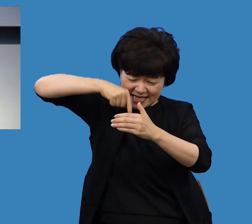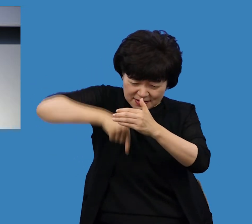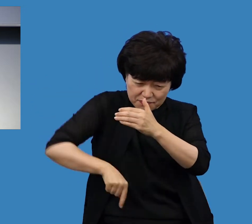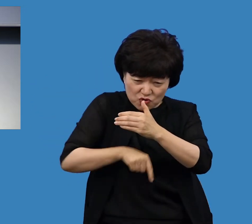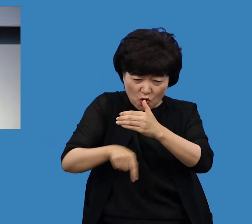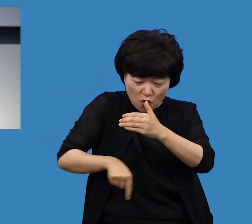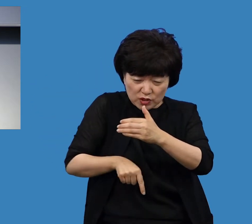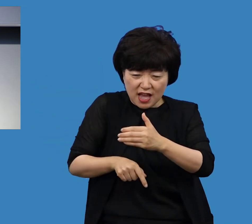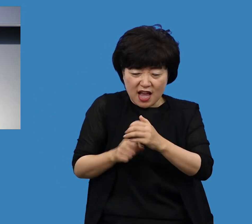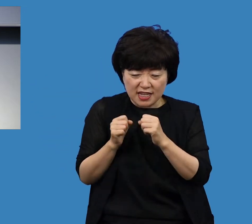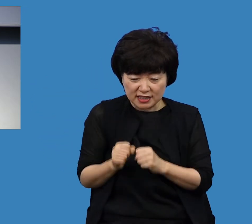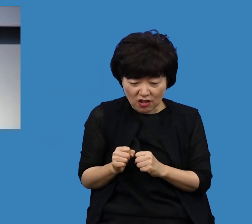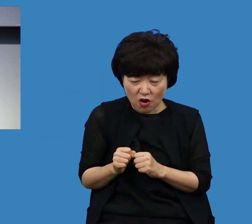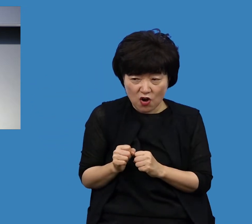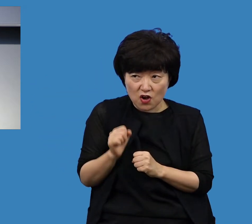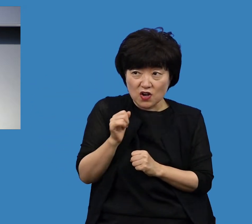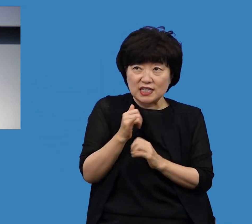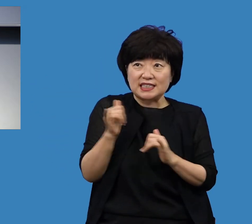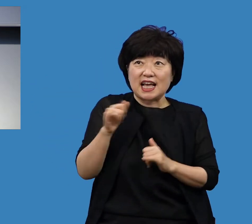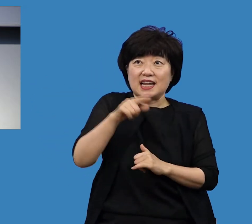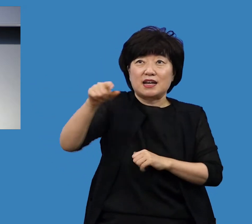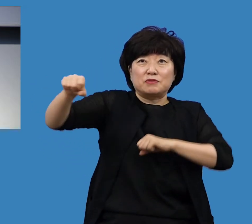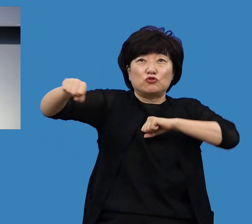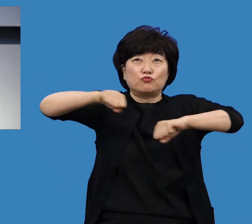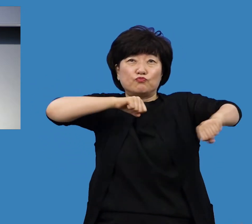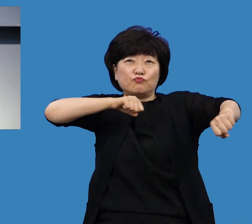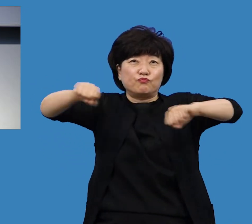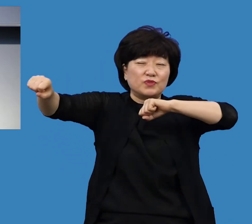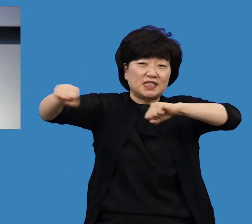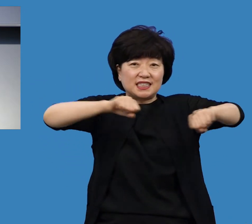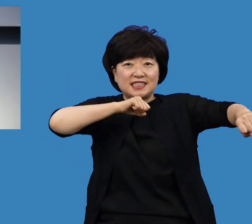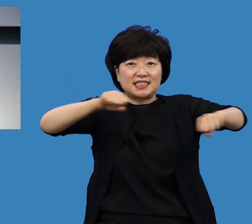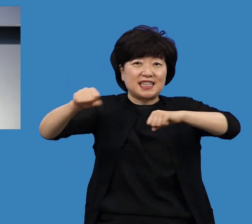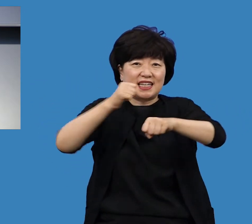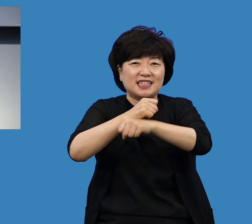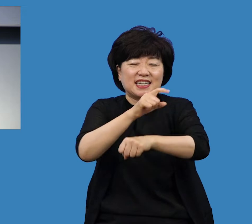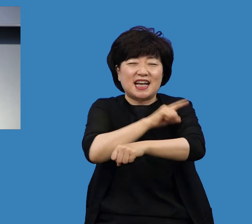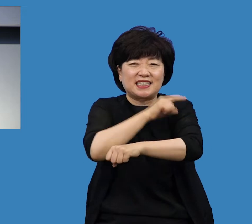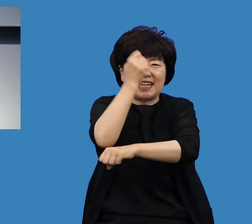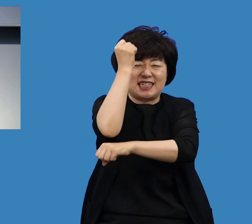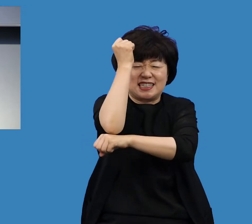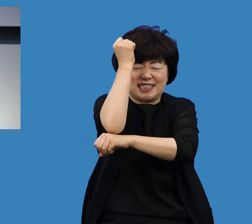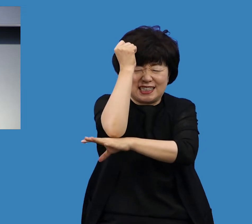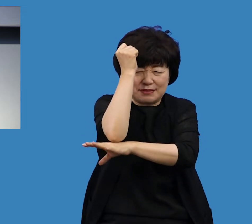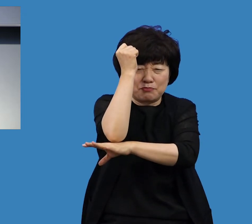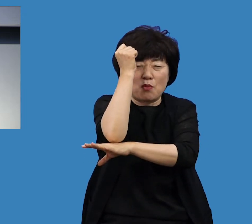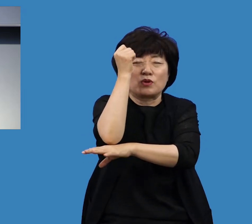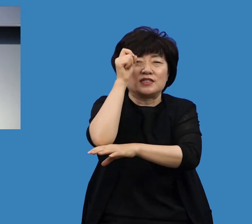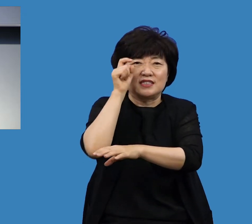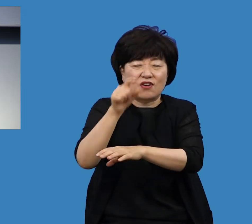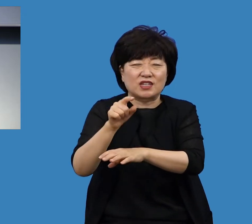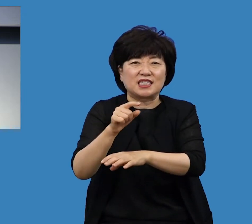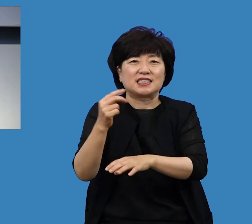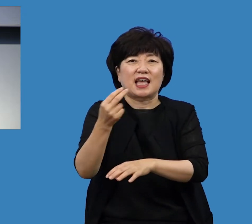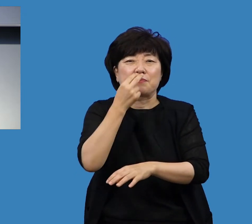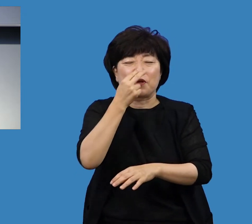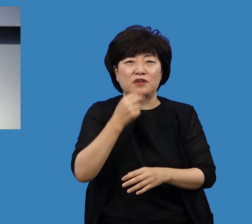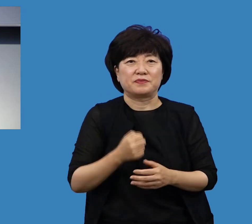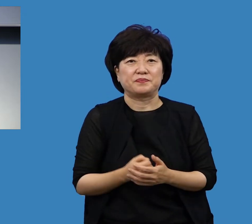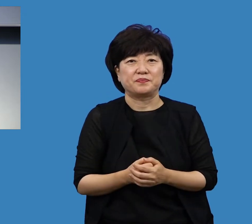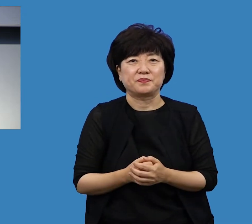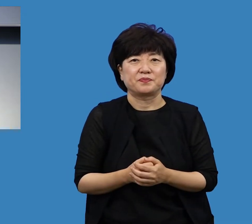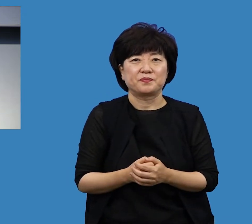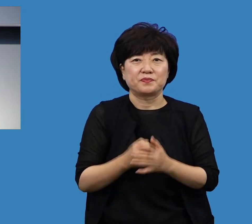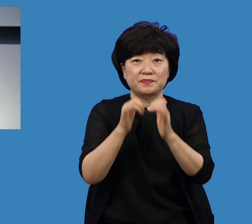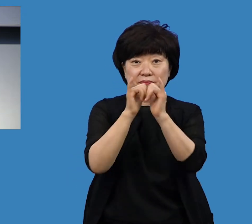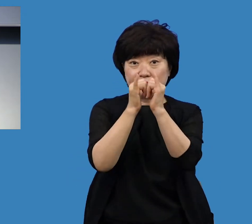거하면서 사람을 움직이게 하는 가장 근원적인 생명입니다. 조금 추상적으로 들리지만 기억하세요. 영은